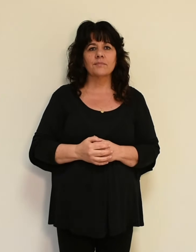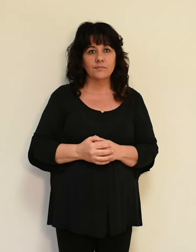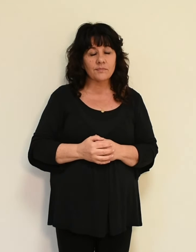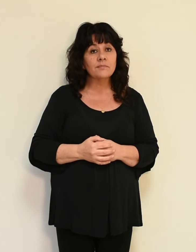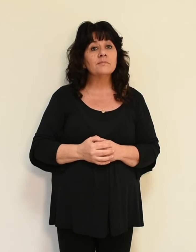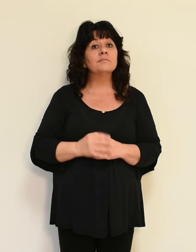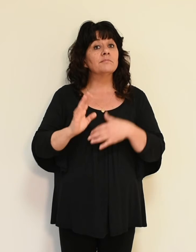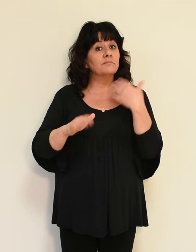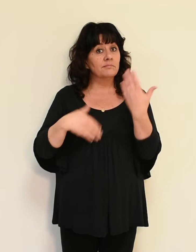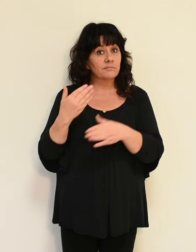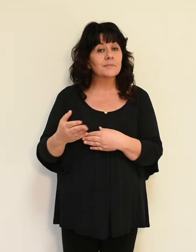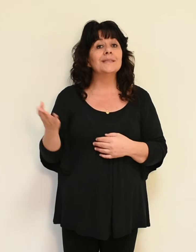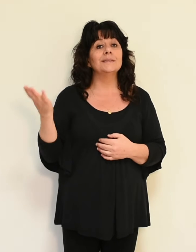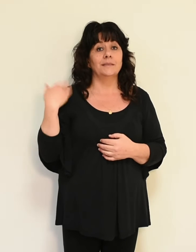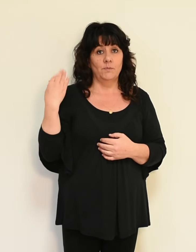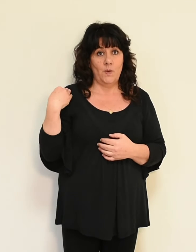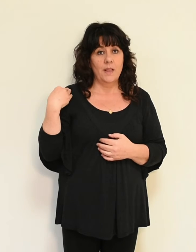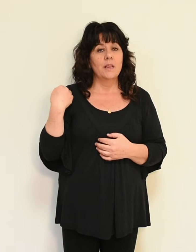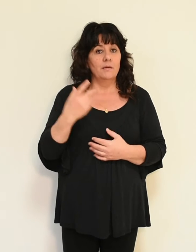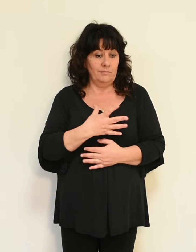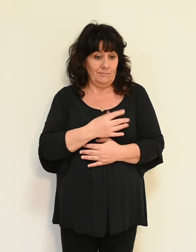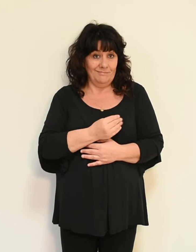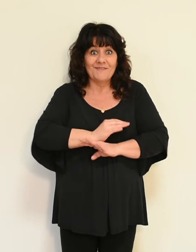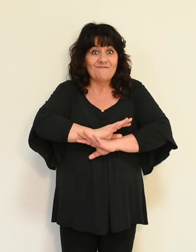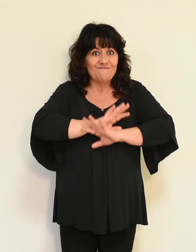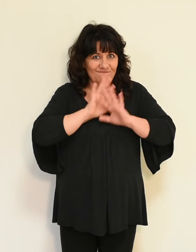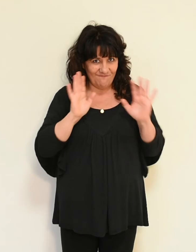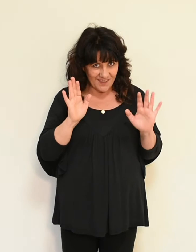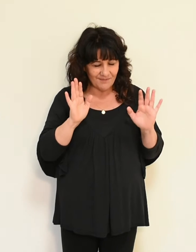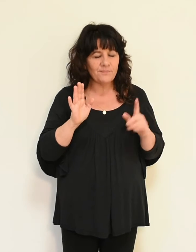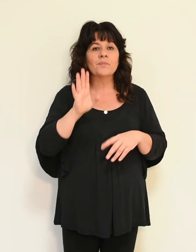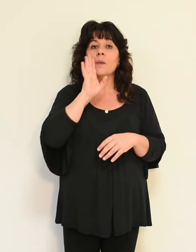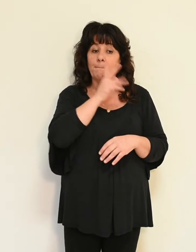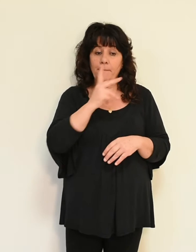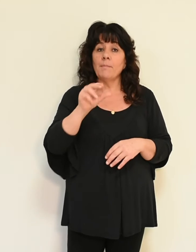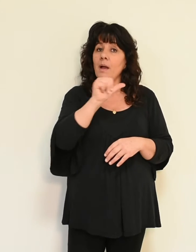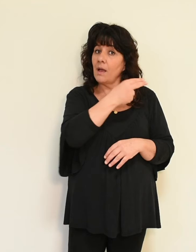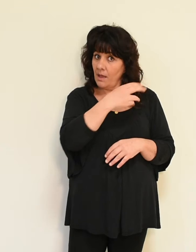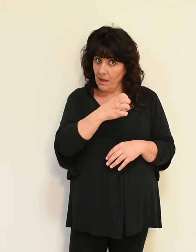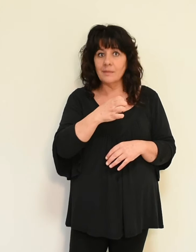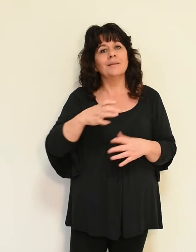Lorsque Samuel fut sevré, Anne, sa mère, le conduisit à la maison du Seigneur à